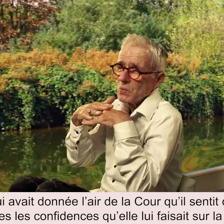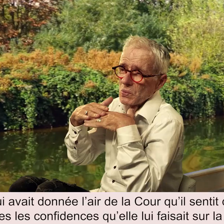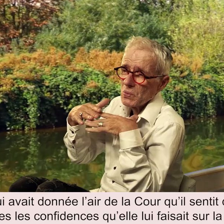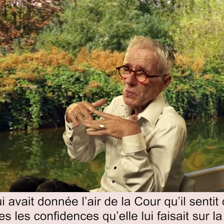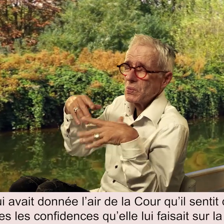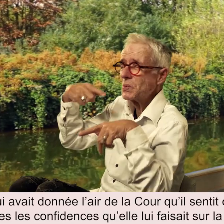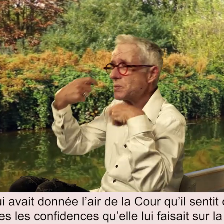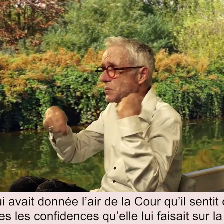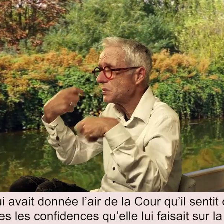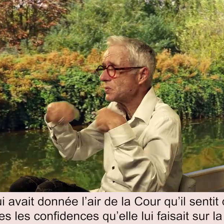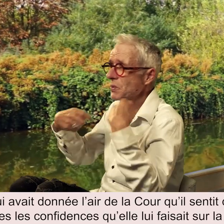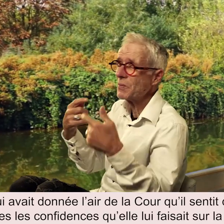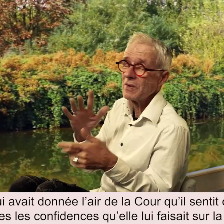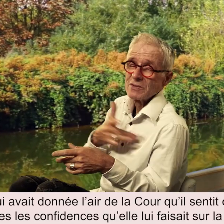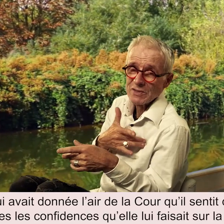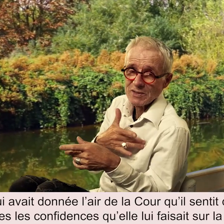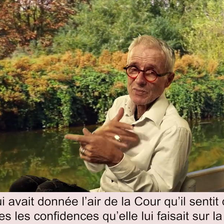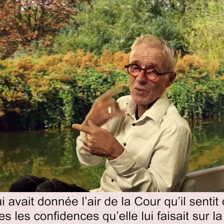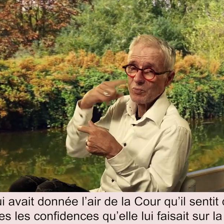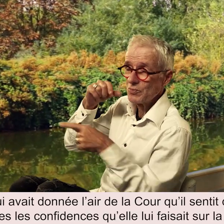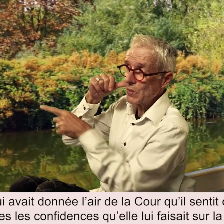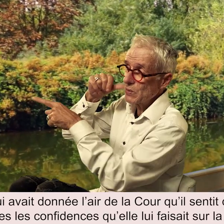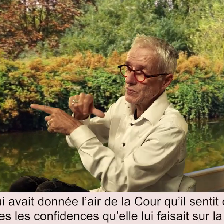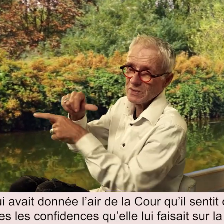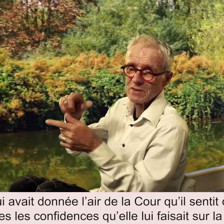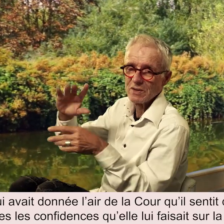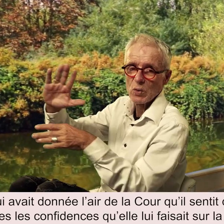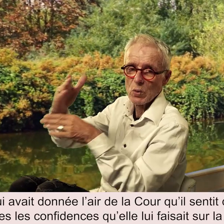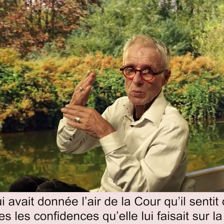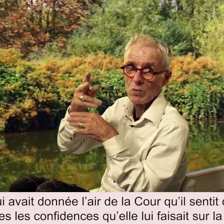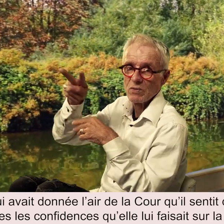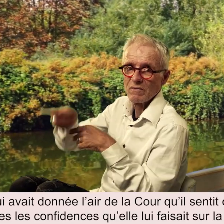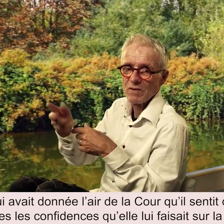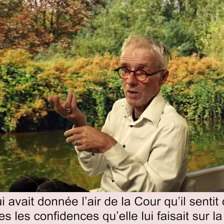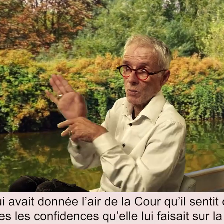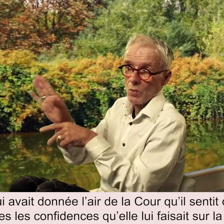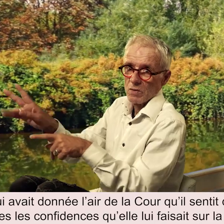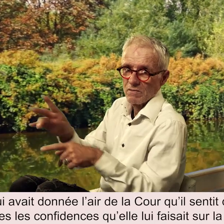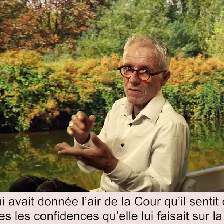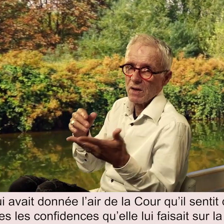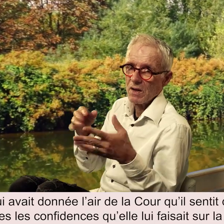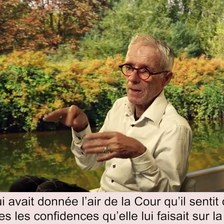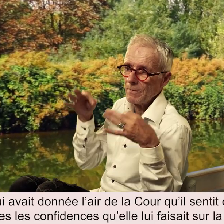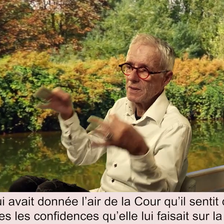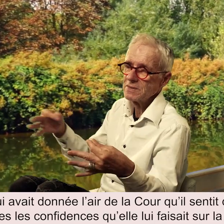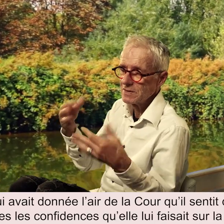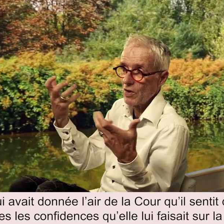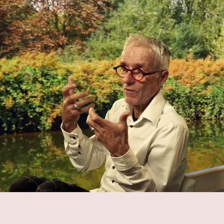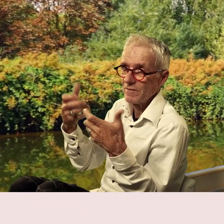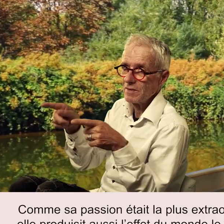sentiments pour le duc de Guise lui faisaient voir le prix du cœur de cette princesse et lui donnaient un violent désir de le